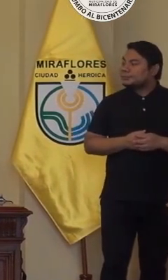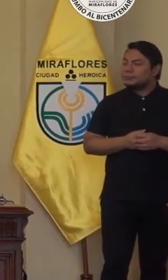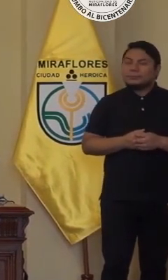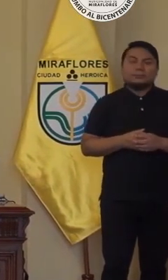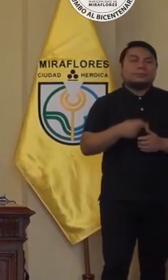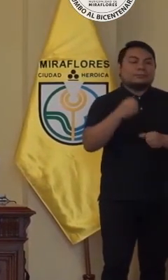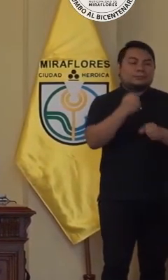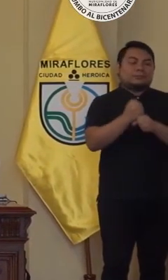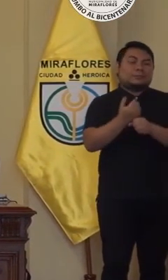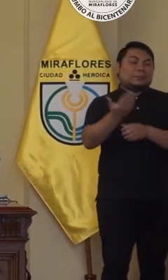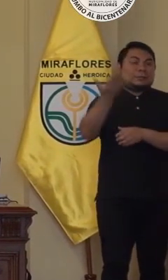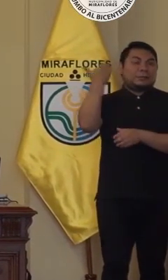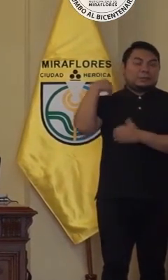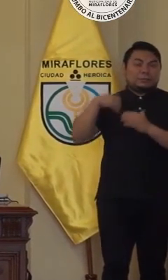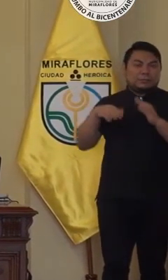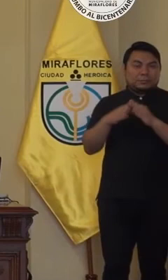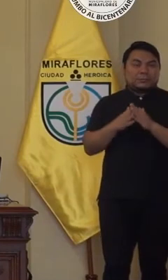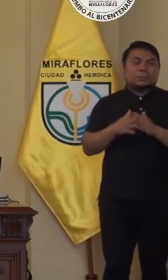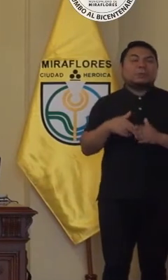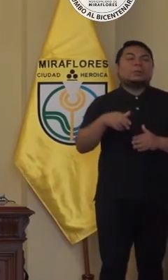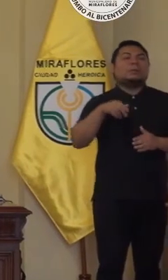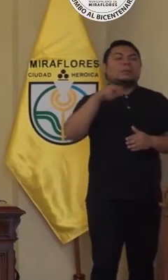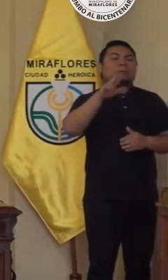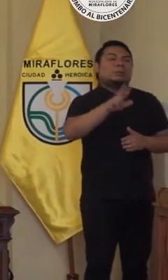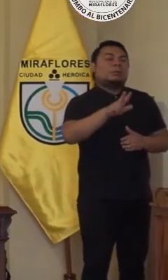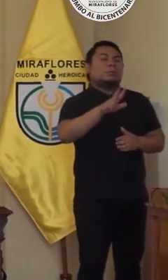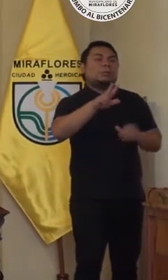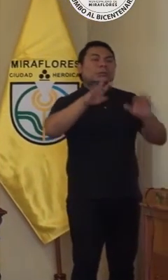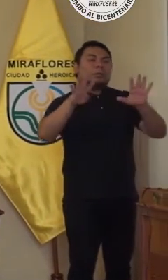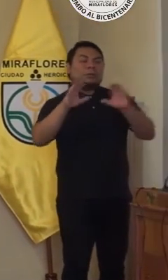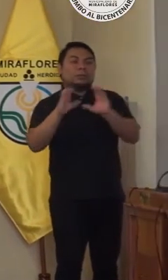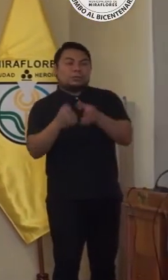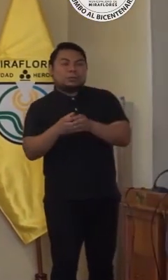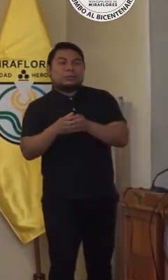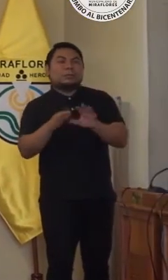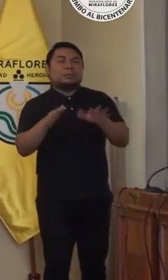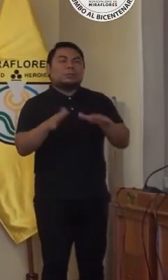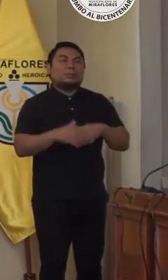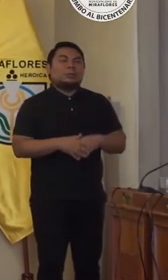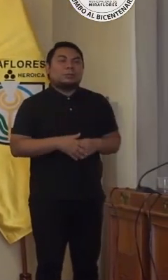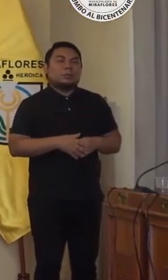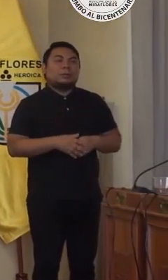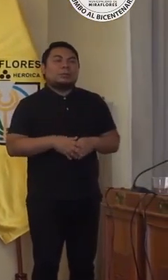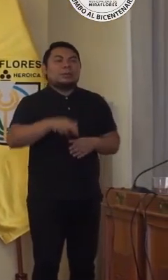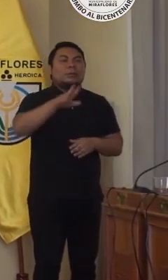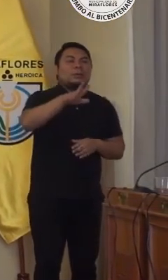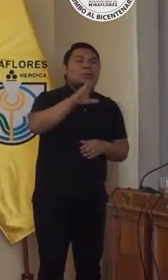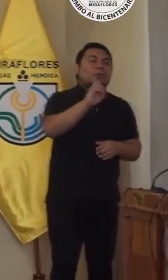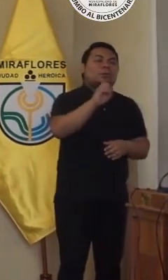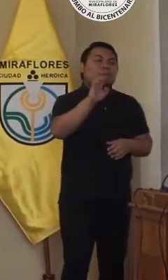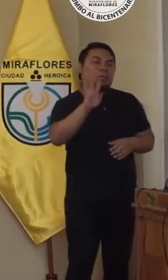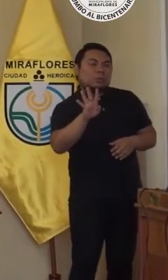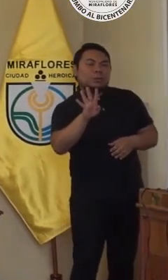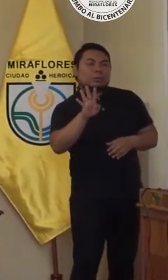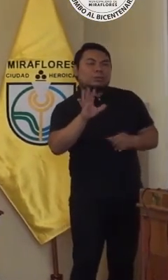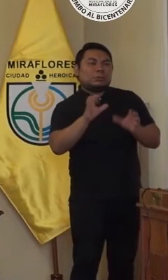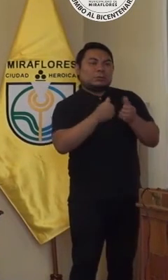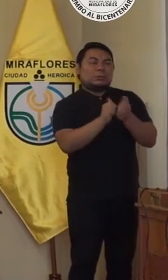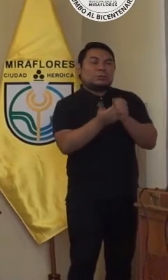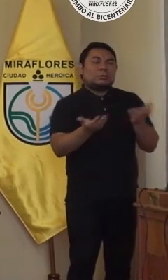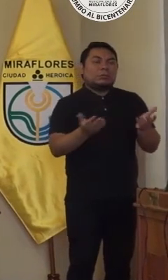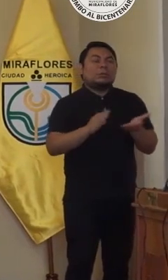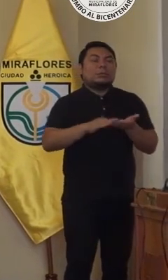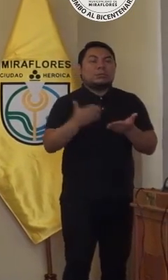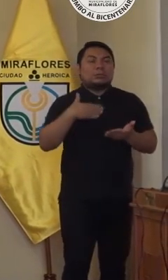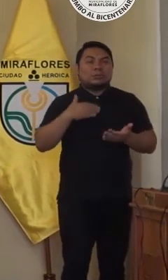la gestión anterior de 39 juntas más o menos habían 3, 4. Después